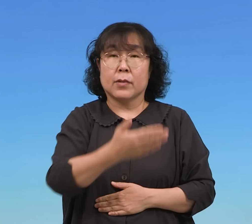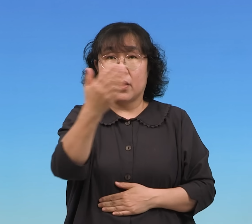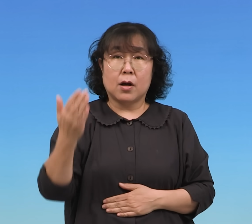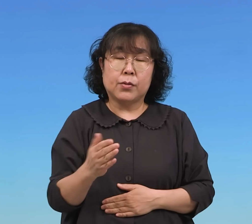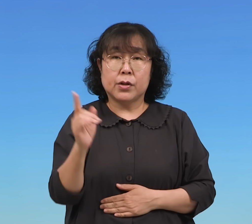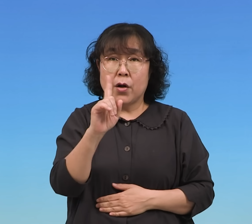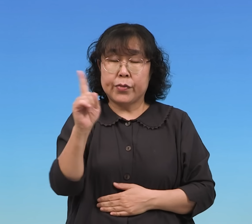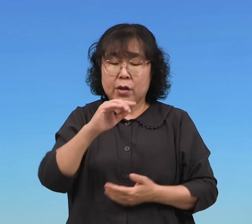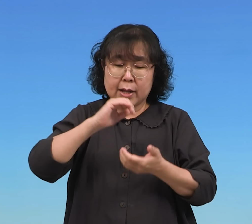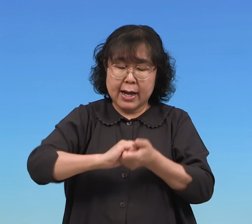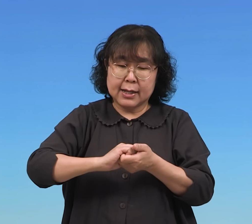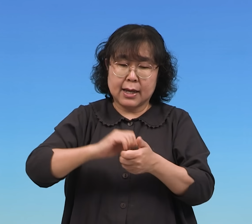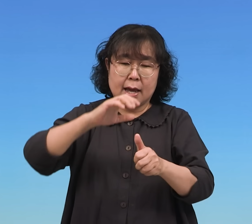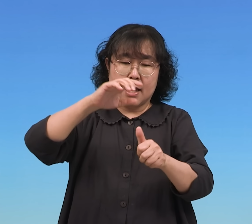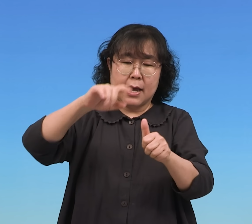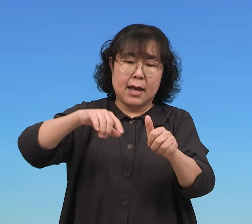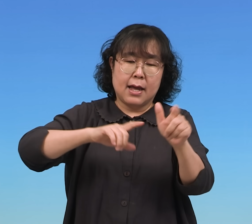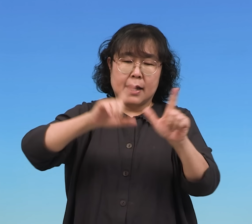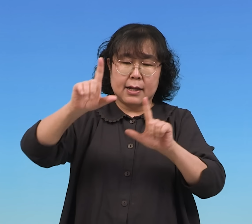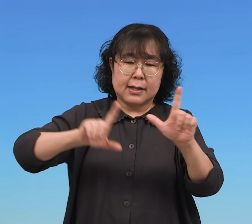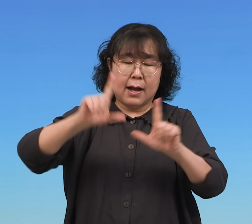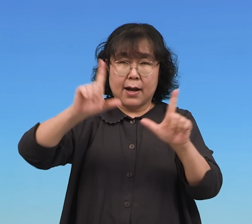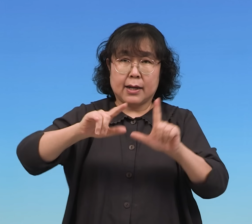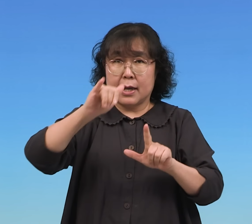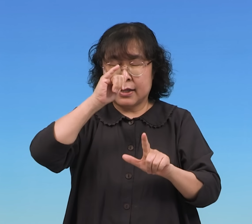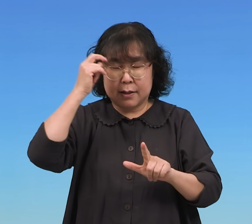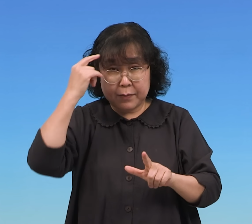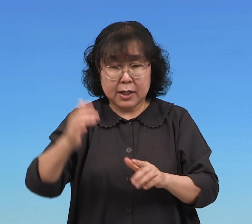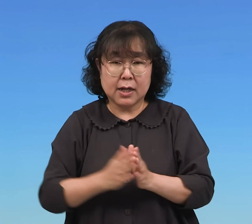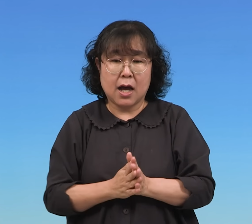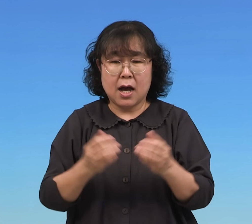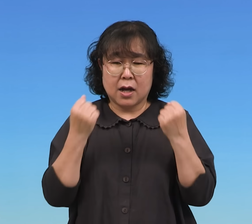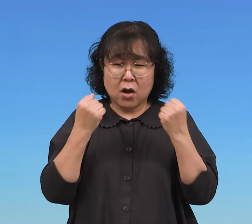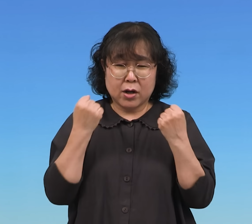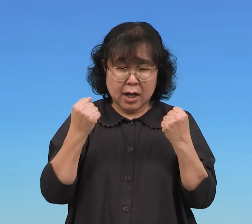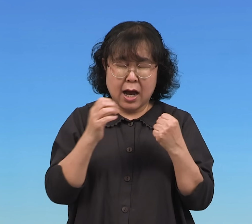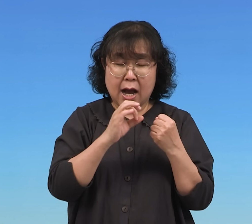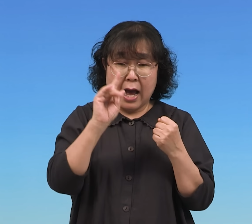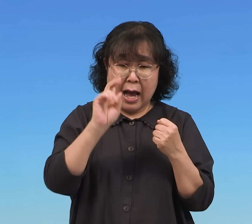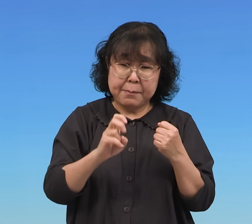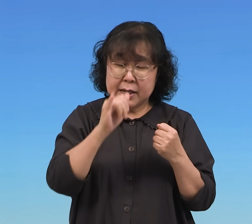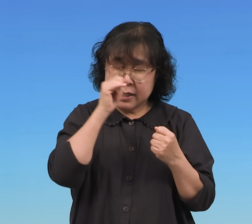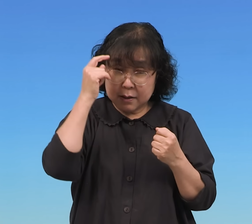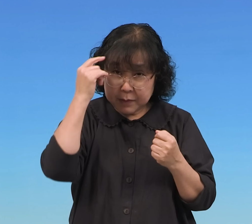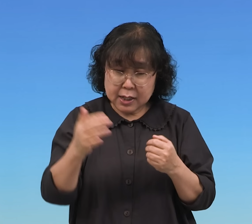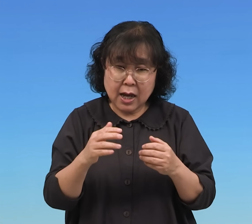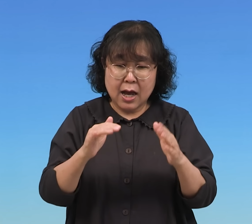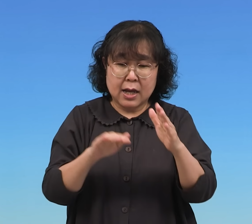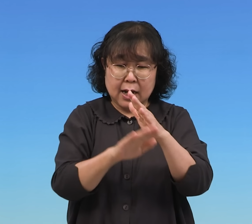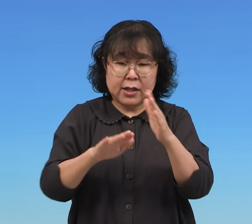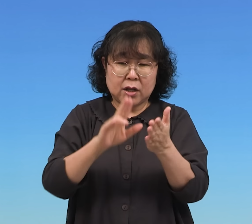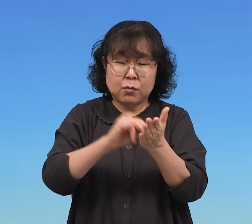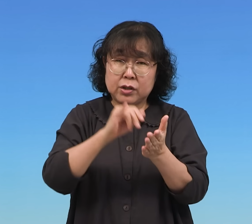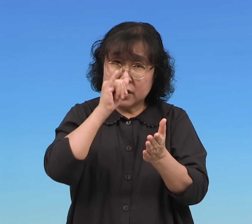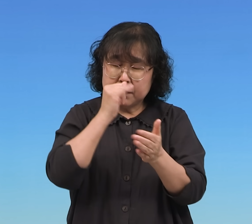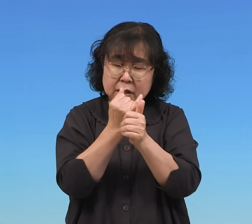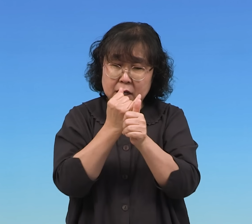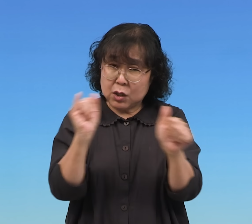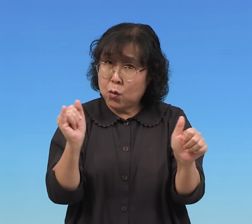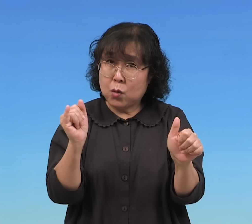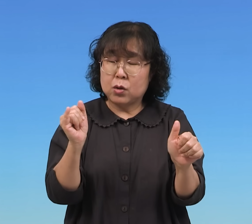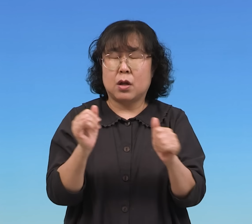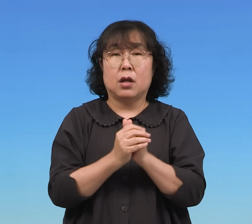여러분은 어떤 한계 상황에 갇혀 계세요? 건강을 다쳤습니까? 암이 찾아왔습니까? 가정에 어떤 문제가 찾아왔습니까?